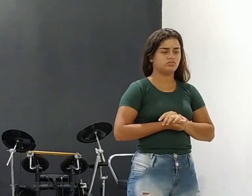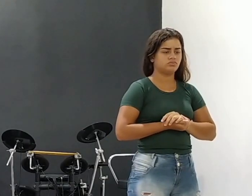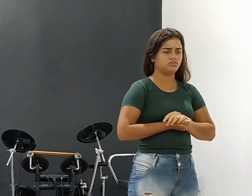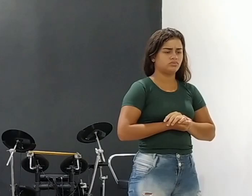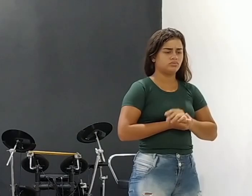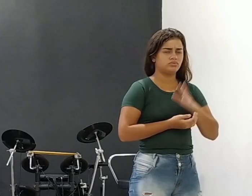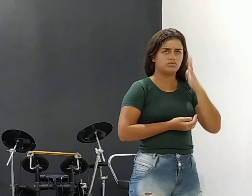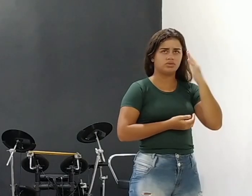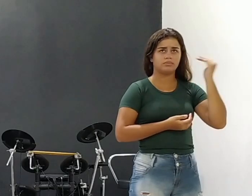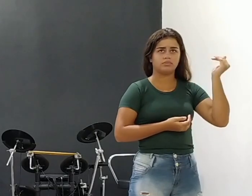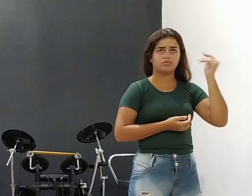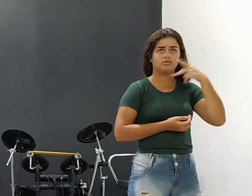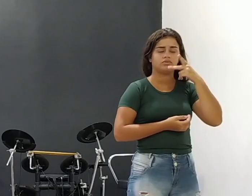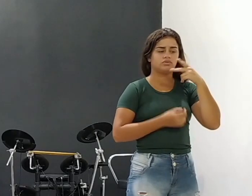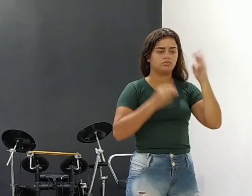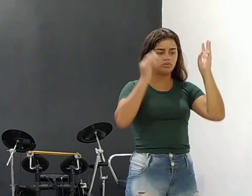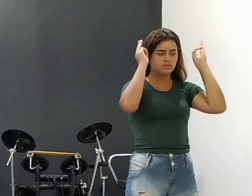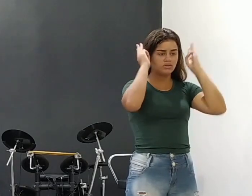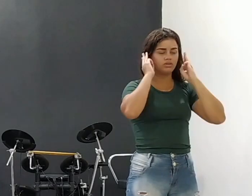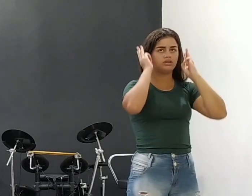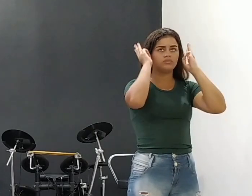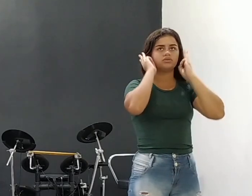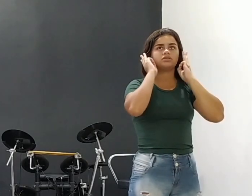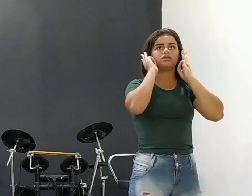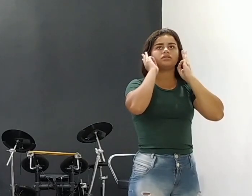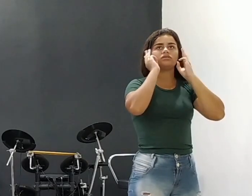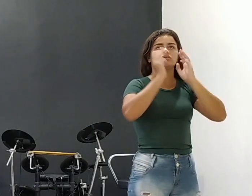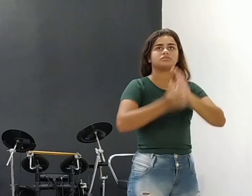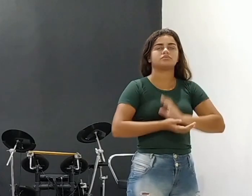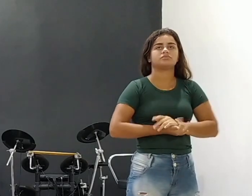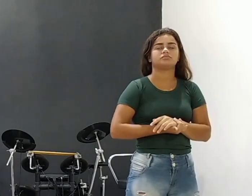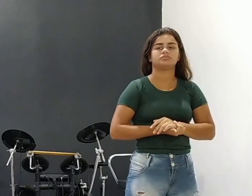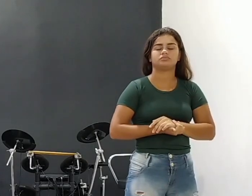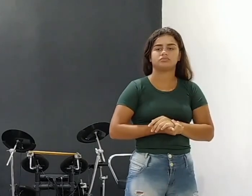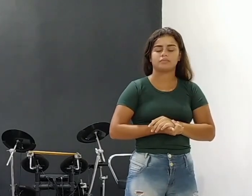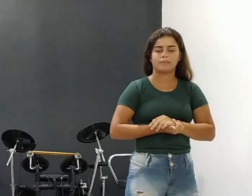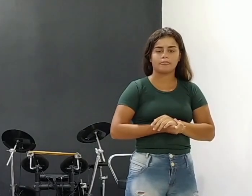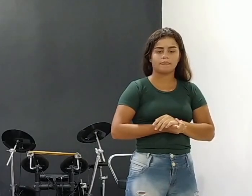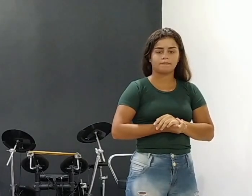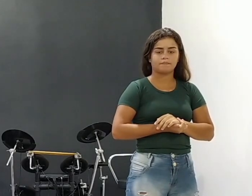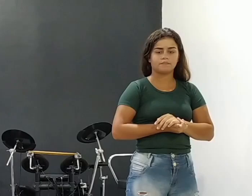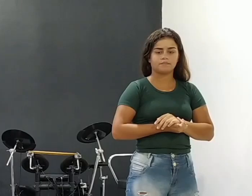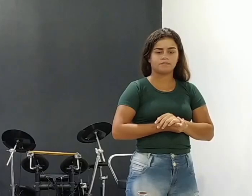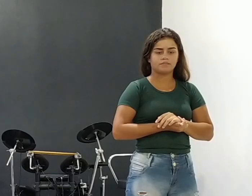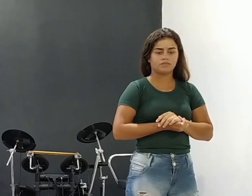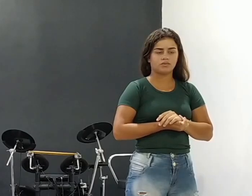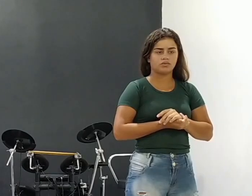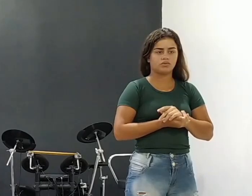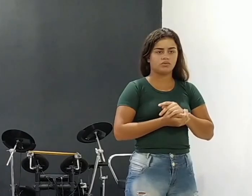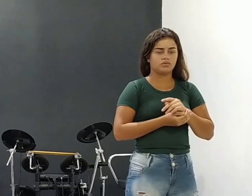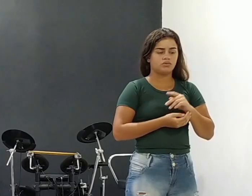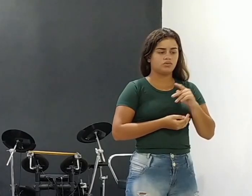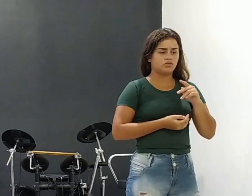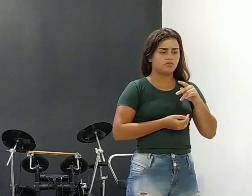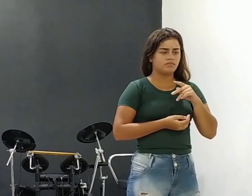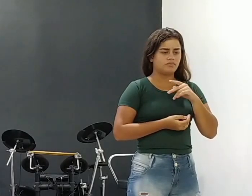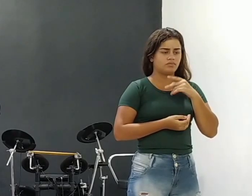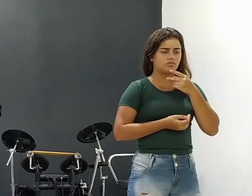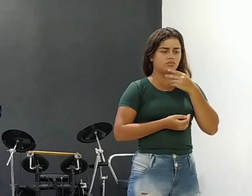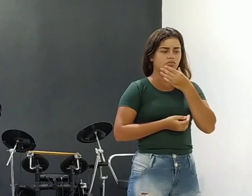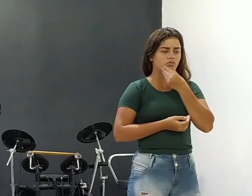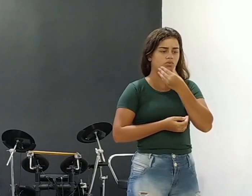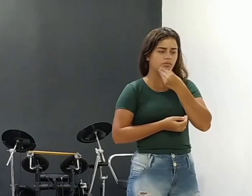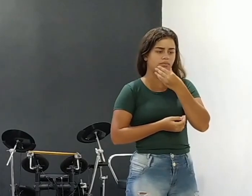chamou e disse: Moisés, Moisés. Irmão, toda vez que Deus fala o nome do homem 2 vezes na palavra de